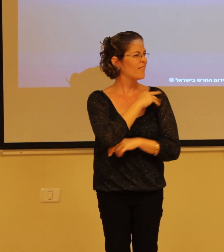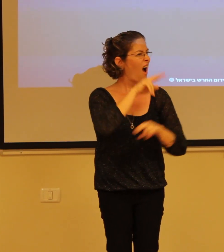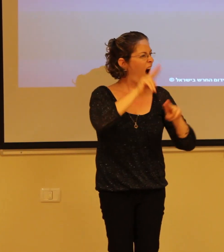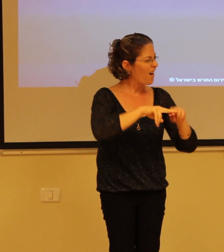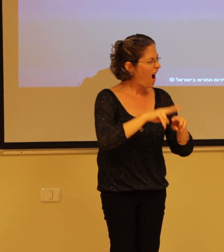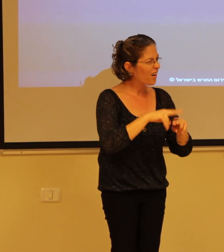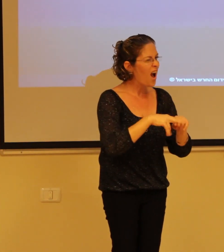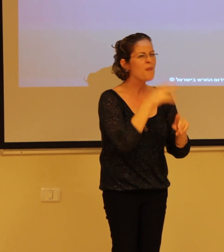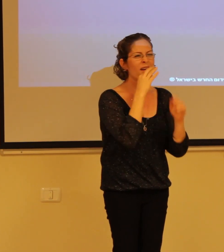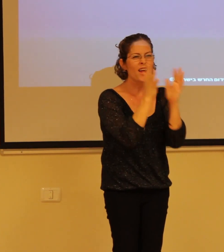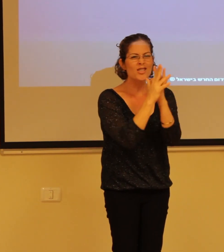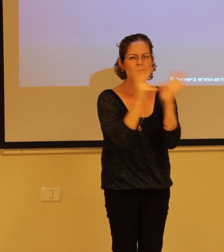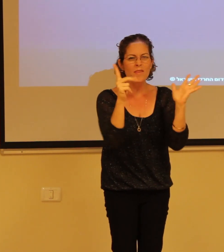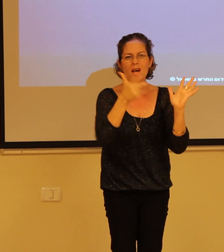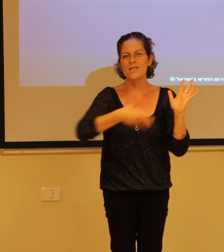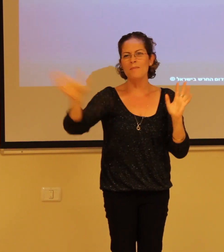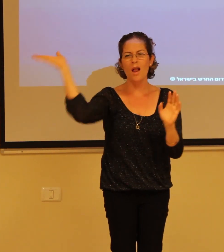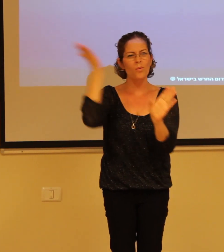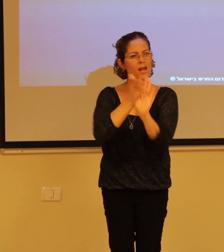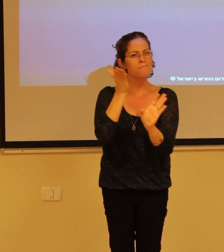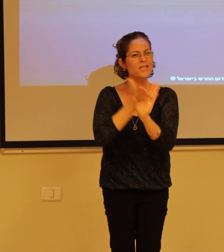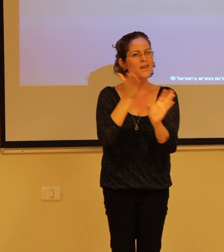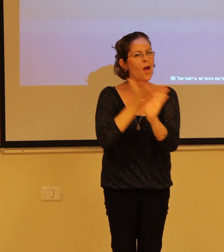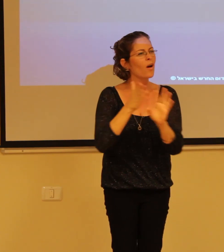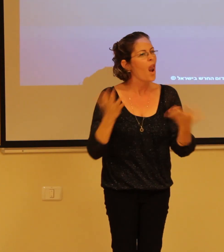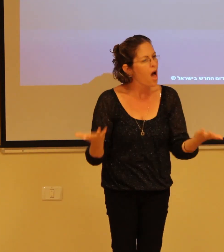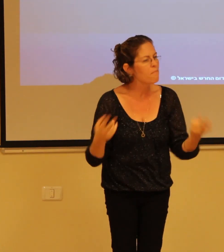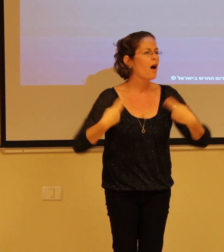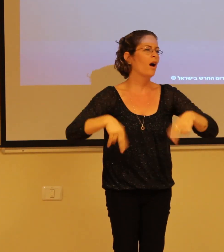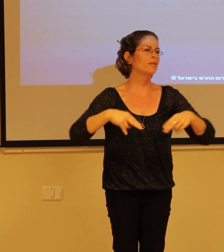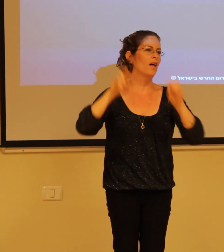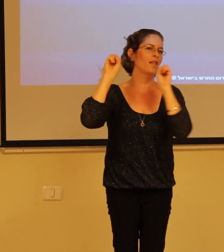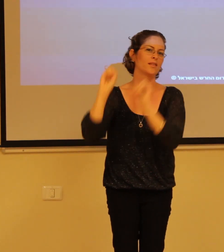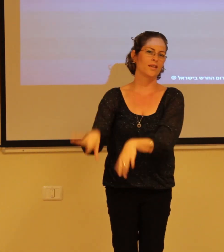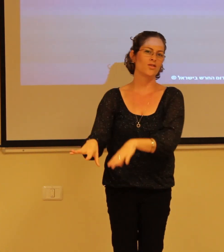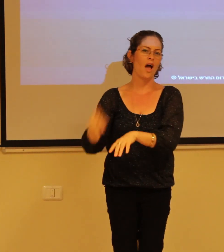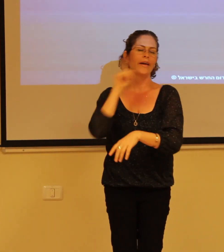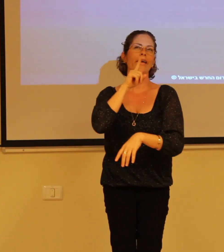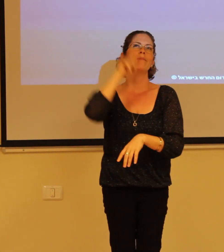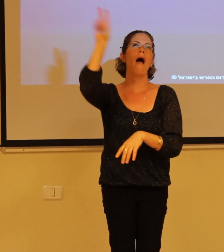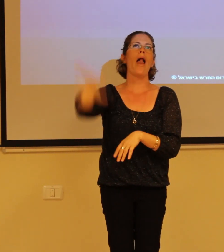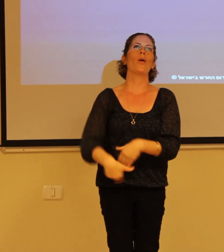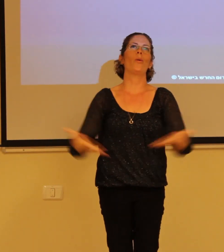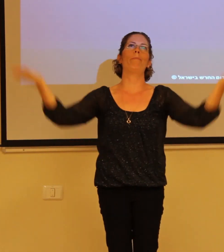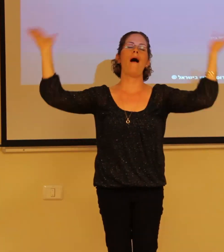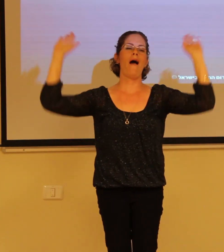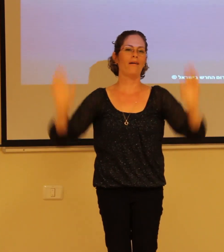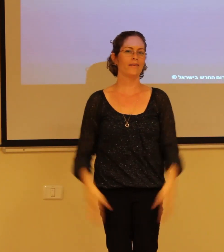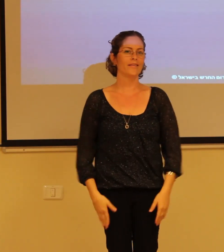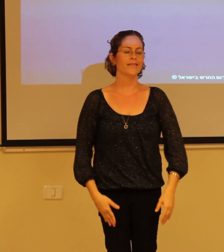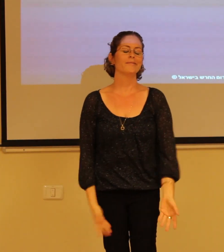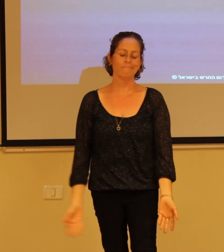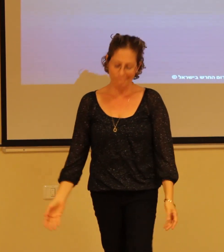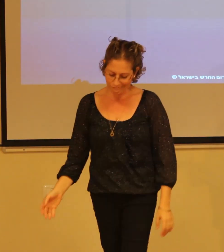לי. ואחר כך בגיל 18, הם הלכו לפסיכולוג, אבל למה? אולי מחרדת בקשה, כי אמא לא באה